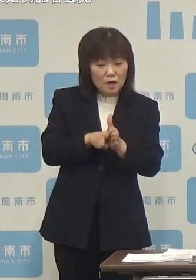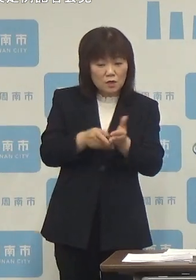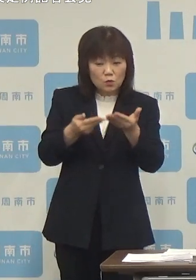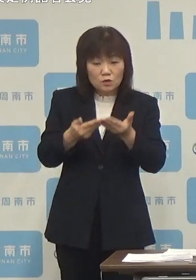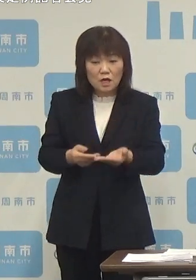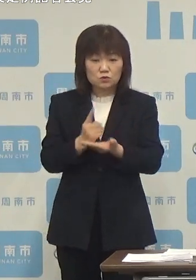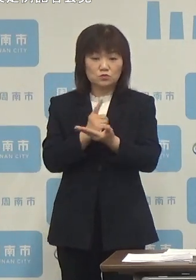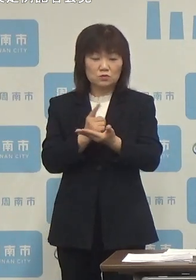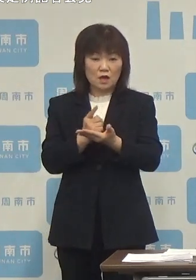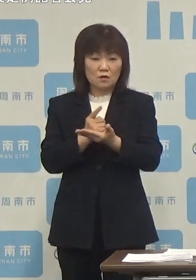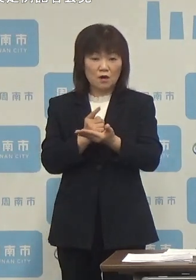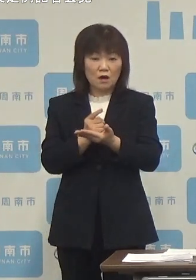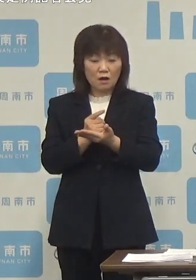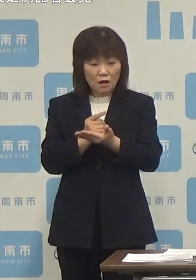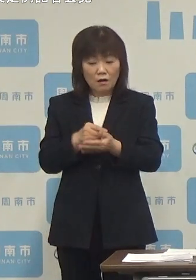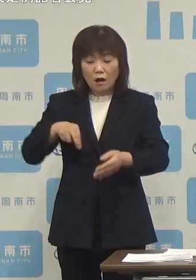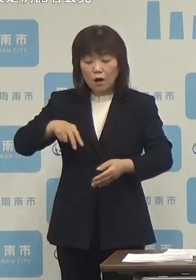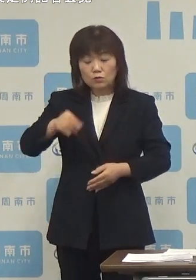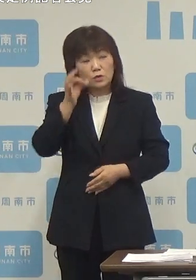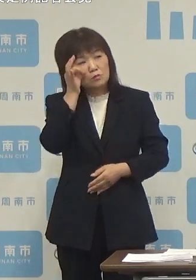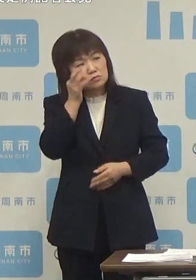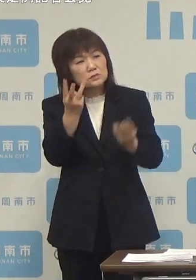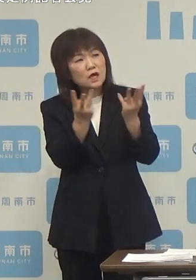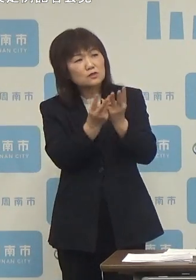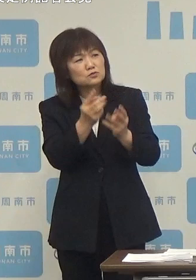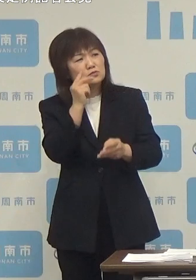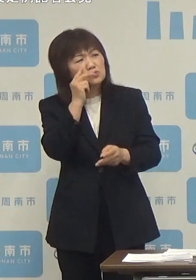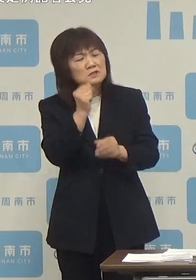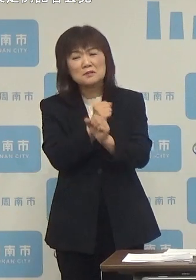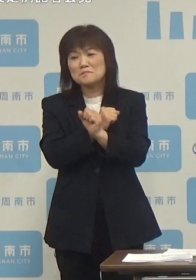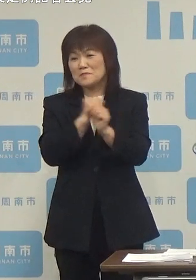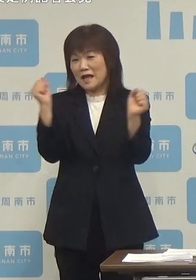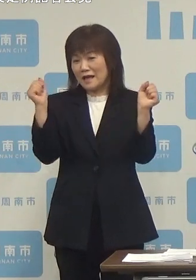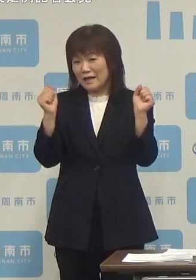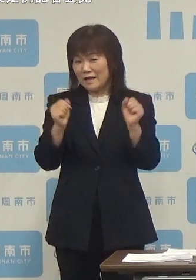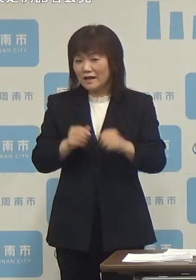はお客様にはその数字をご確認していただ